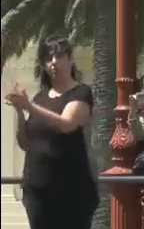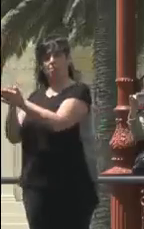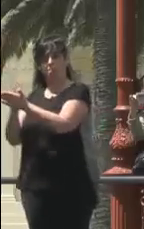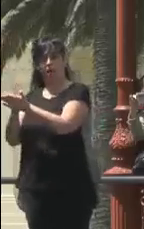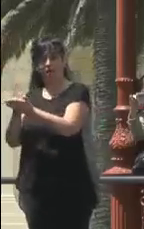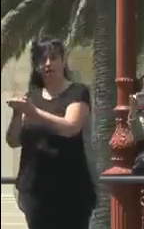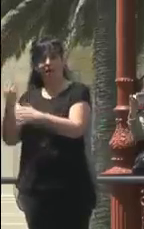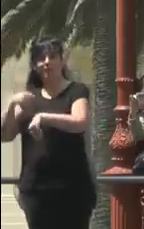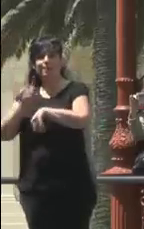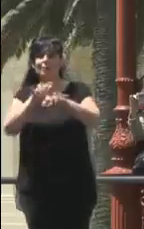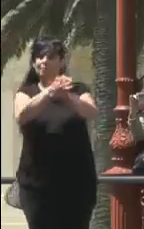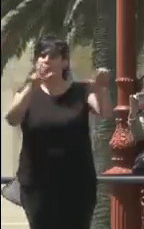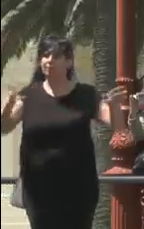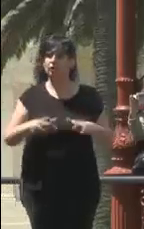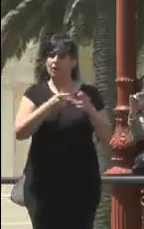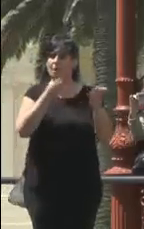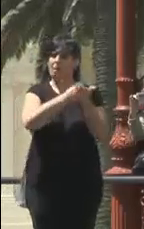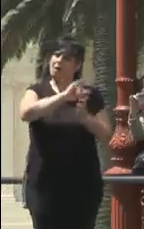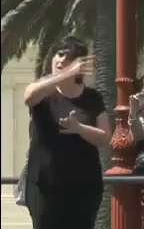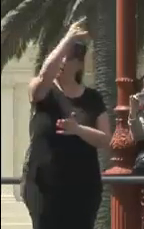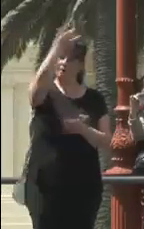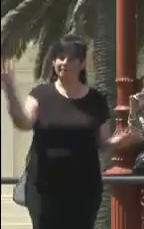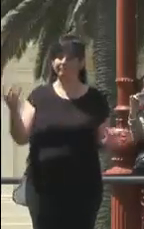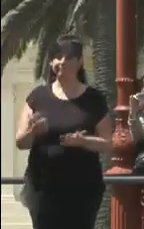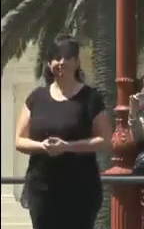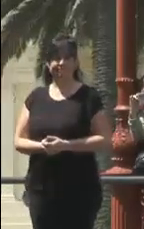muy por encima de todo eso.